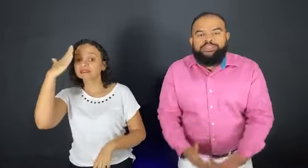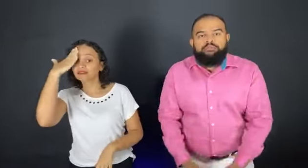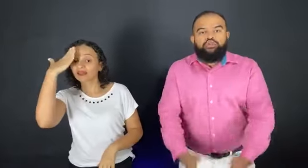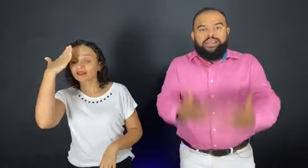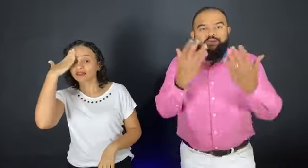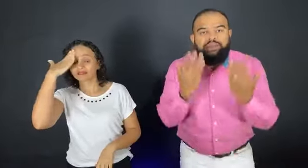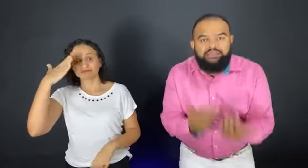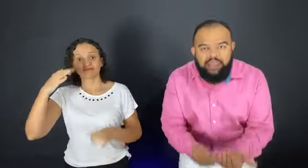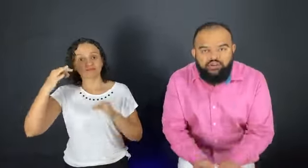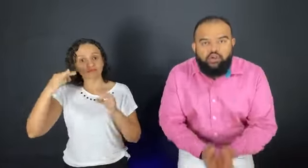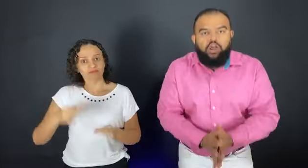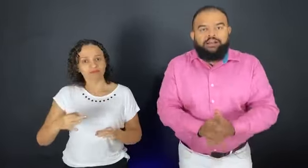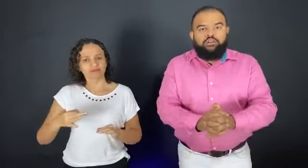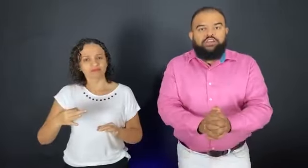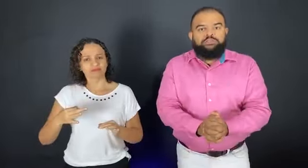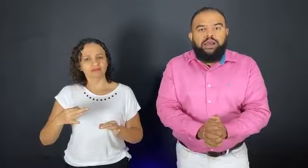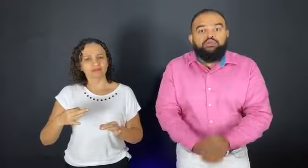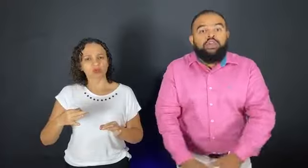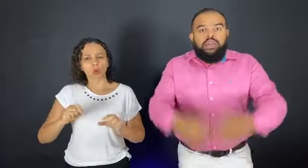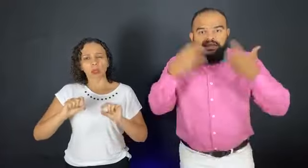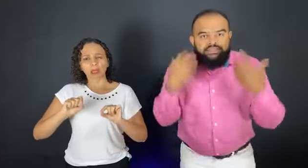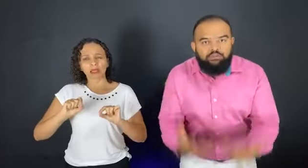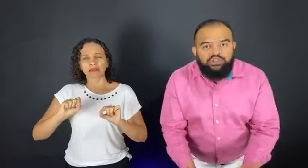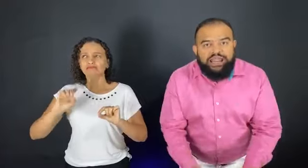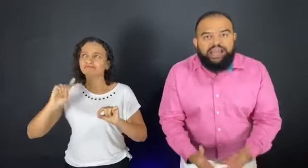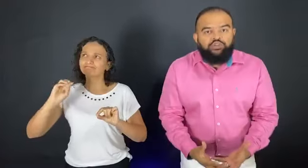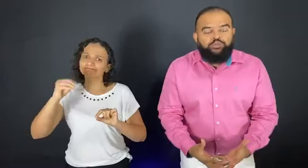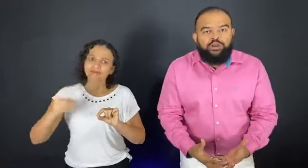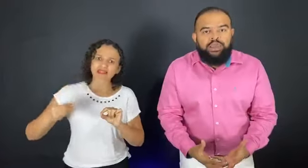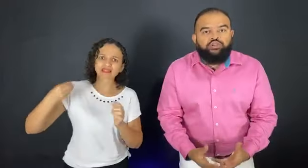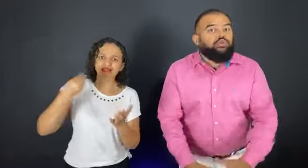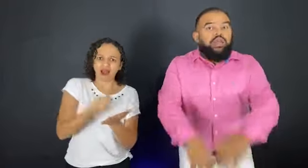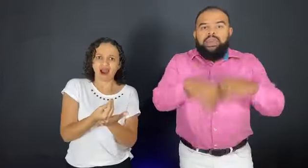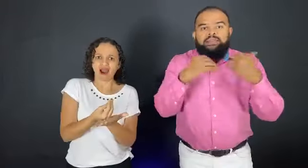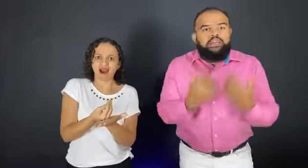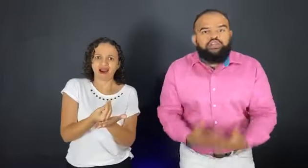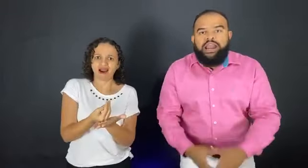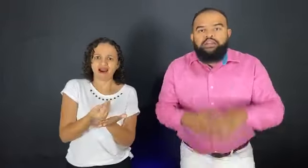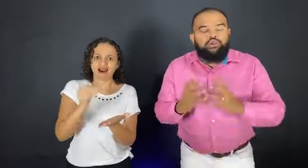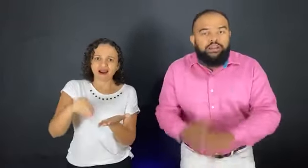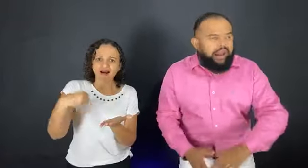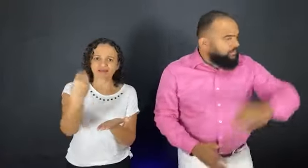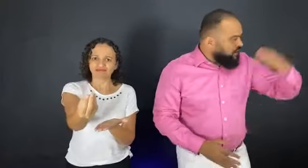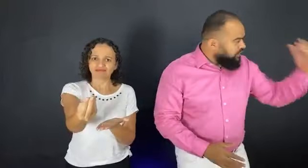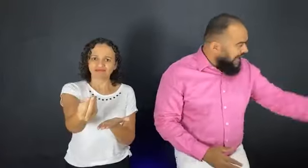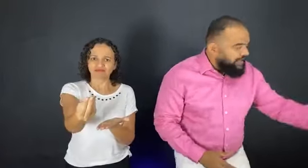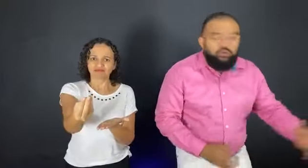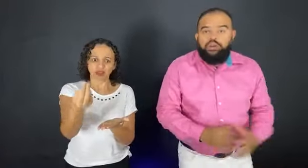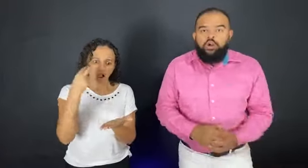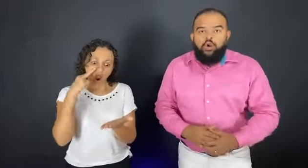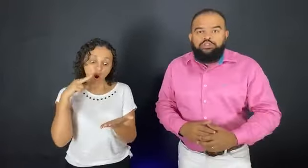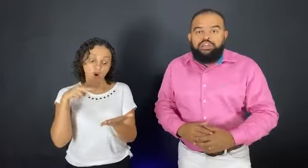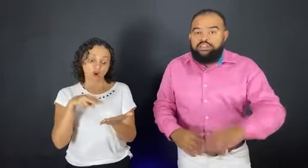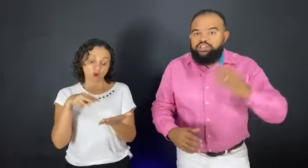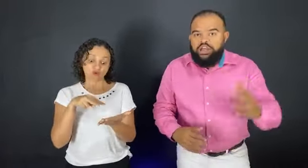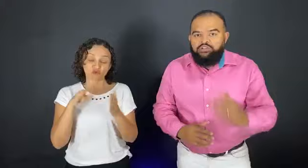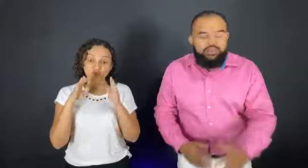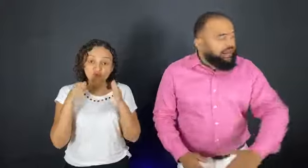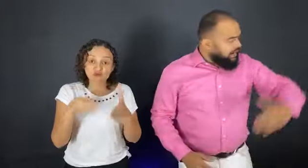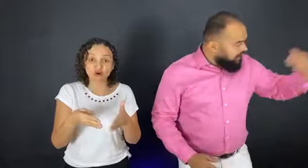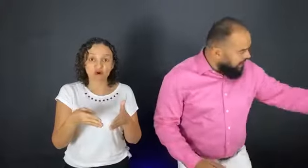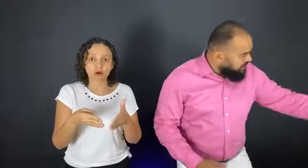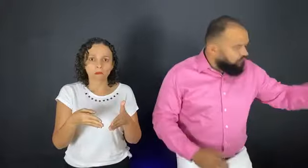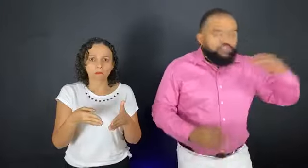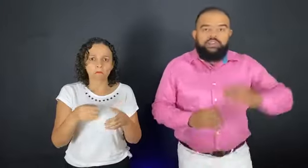E nós precisamos olhar o que Deus coloca nas nossas mãos e sermos gratos por isso. E deixar de olhar para o lado. Como diz,